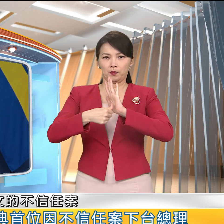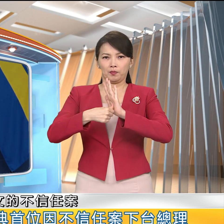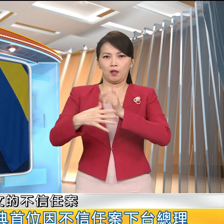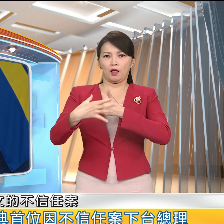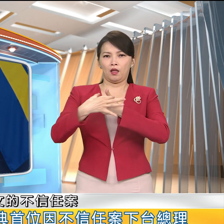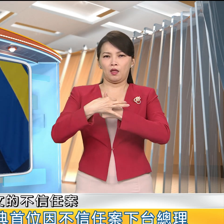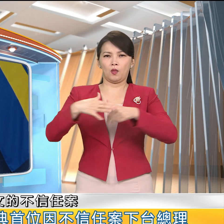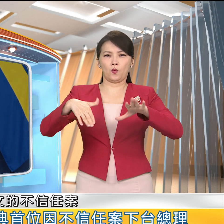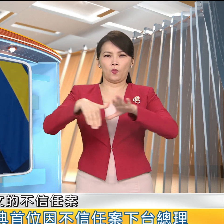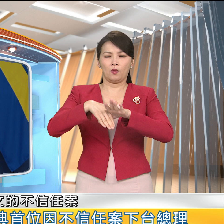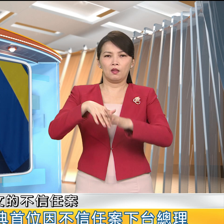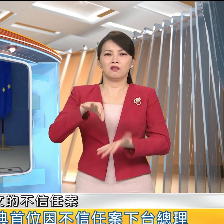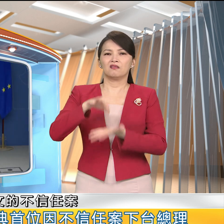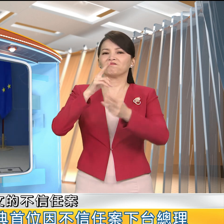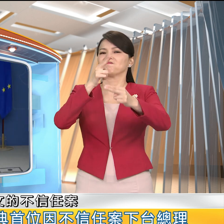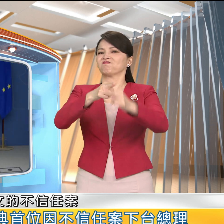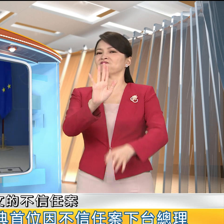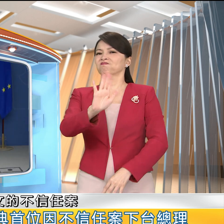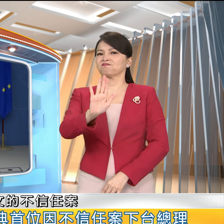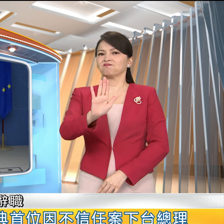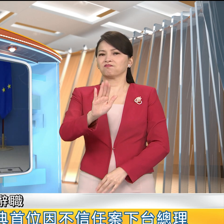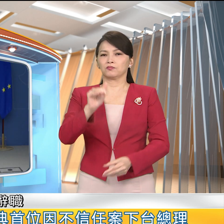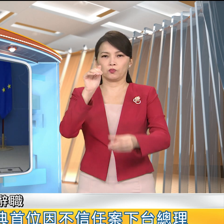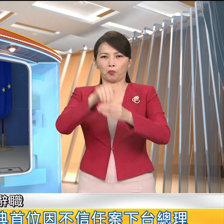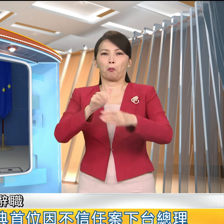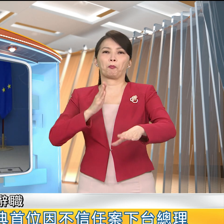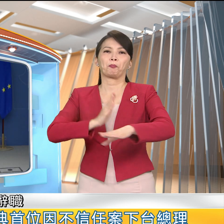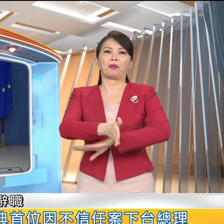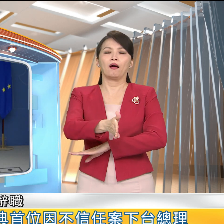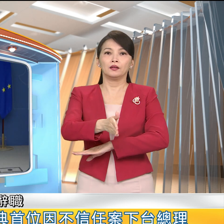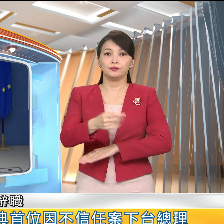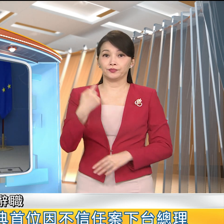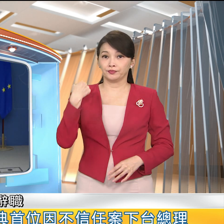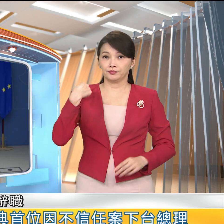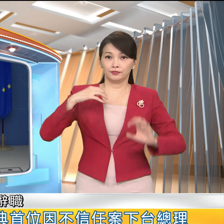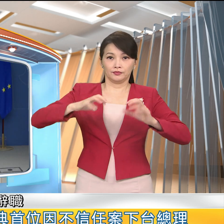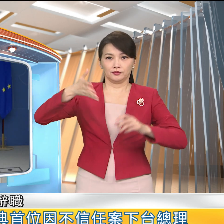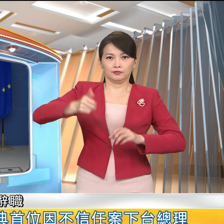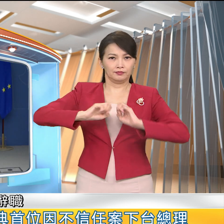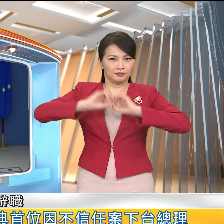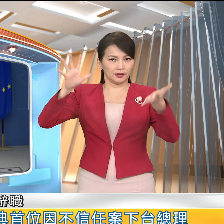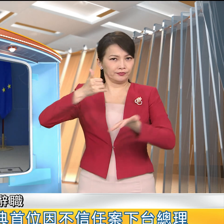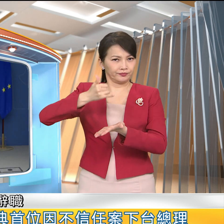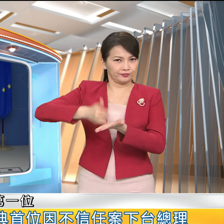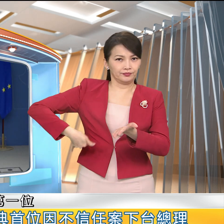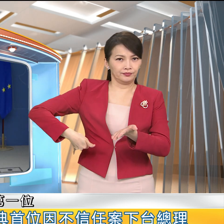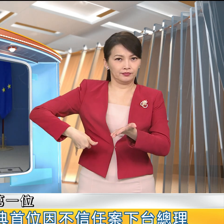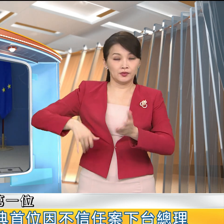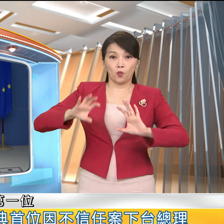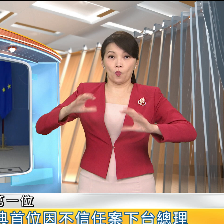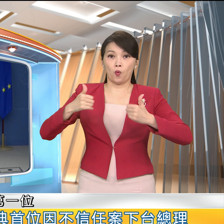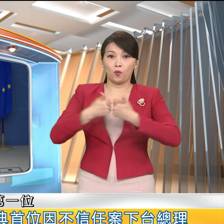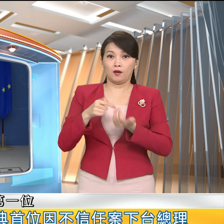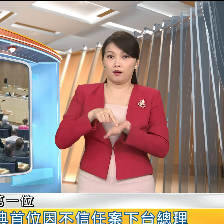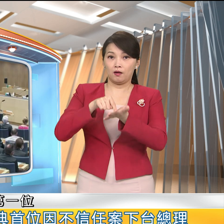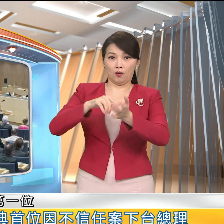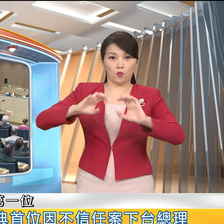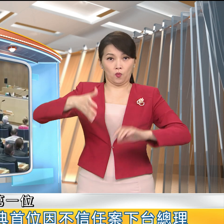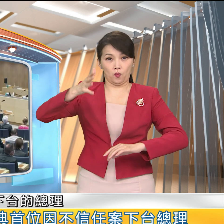对总理勒文的不信任案，勒文28号宣布辞职，成为瑞典史上第一位因